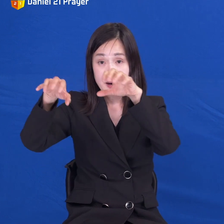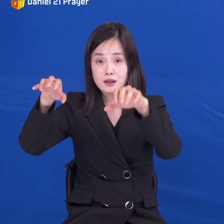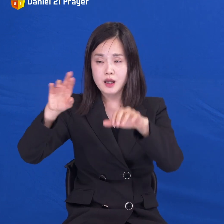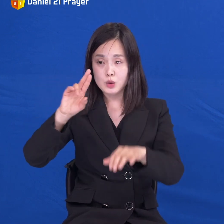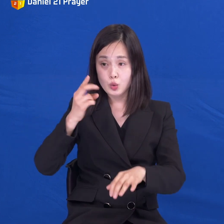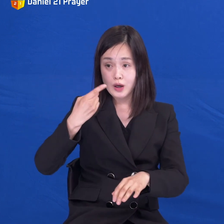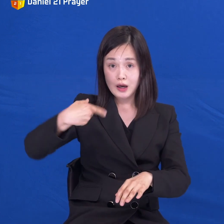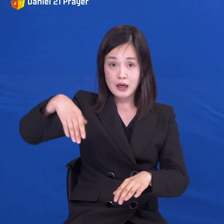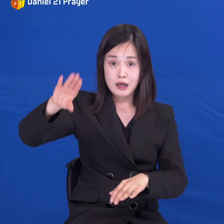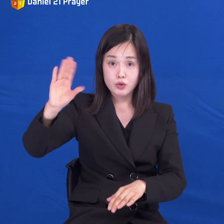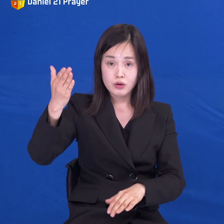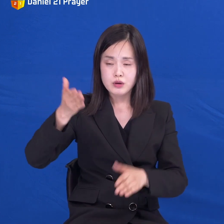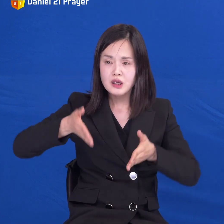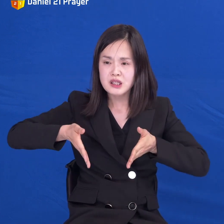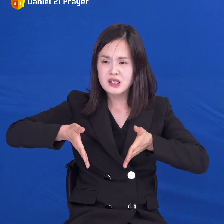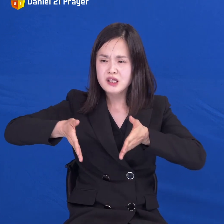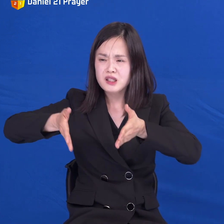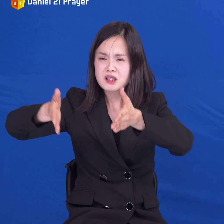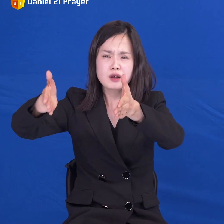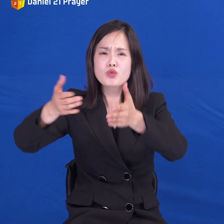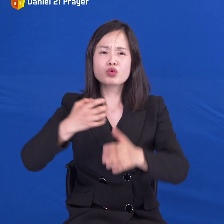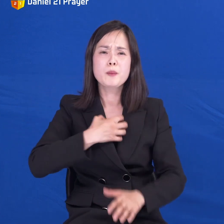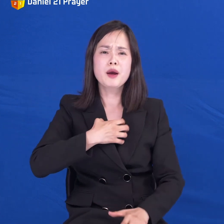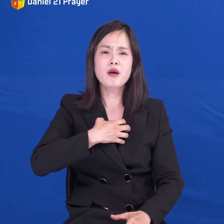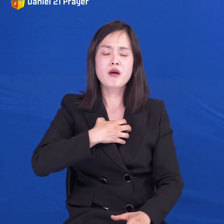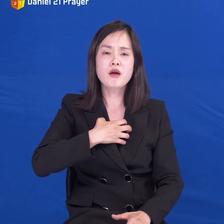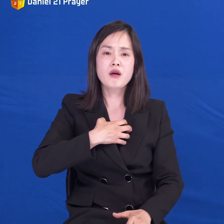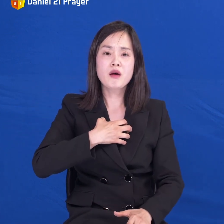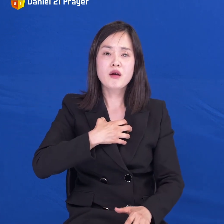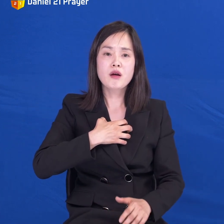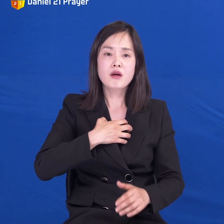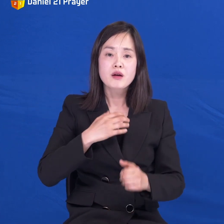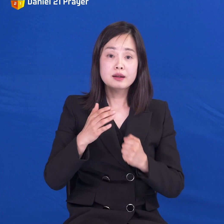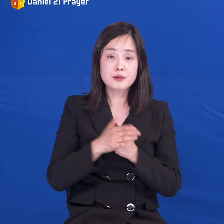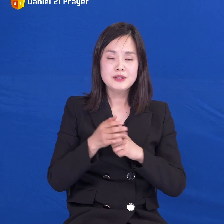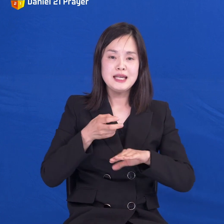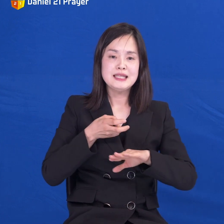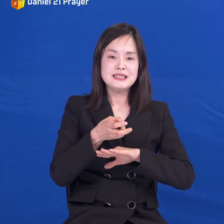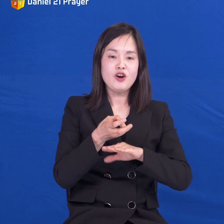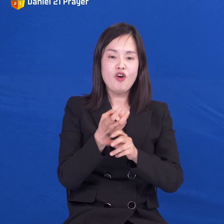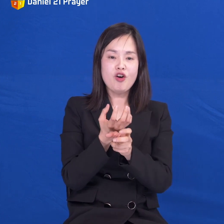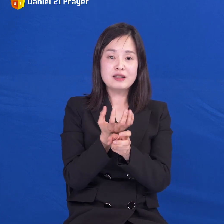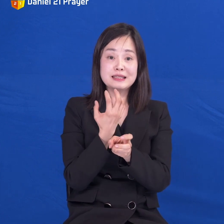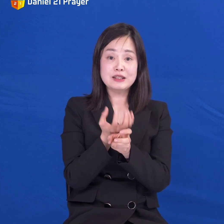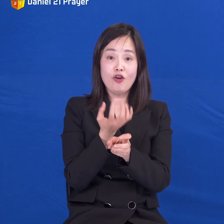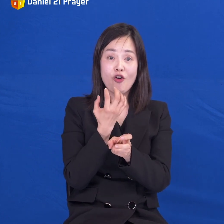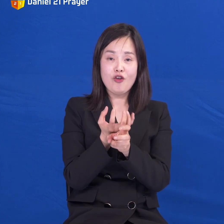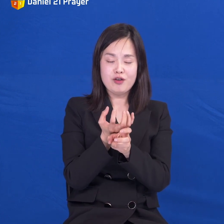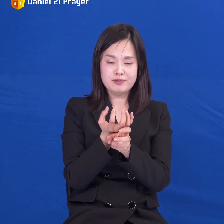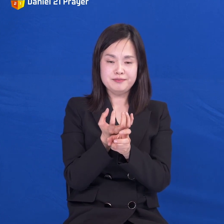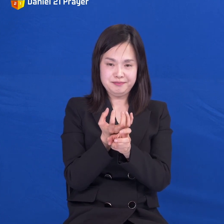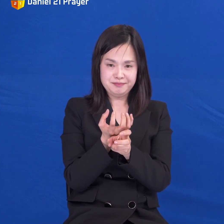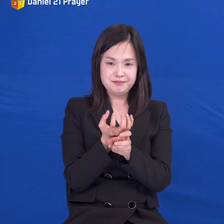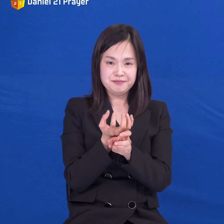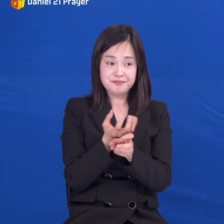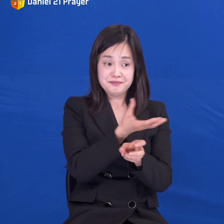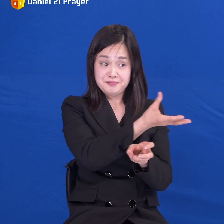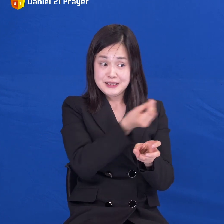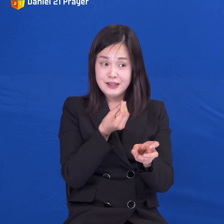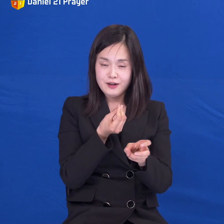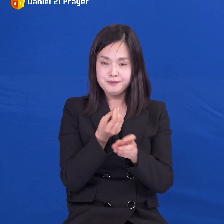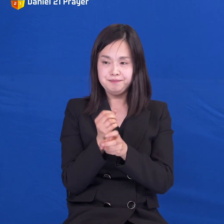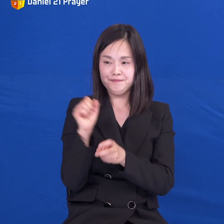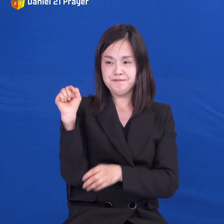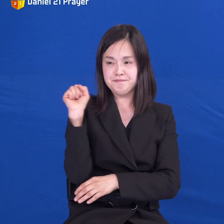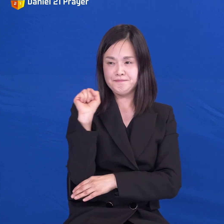너무 험합니다. 갈 수가 없어요. 그래서 농장 추럭을 빌렸어요. 추락이 막 45도 흔들리면서 가는데 제가